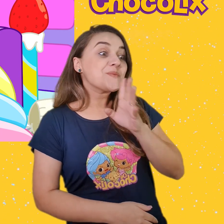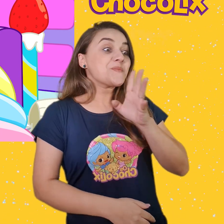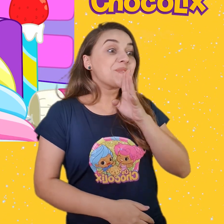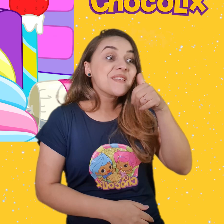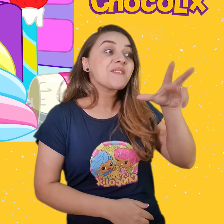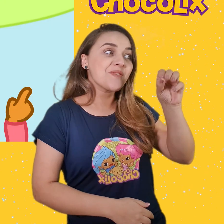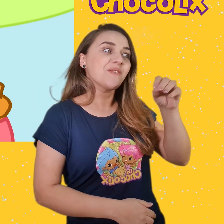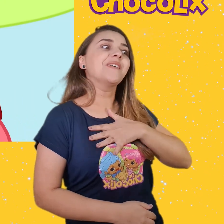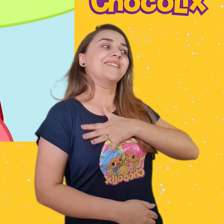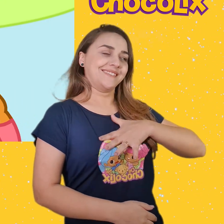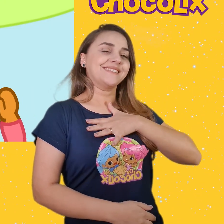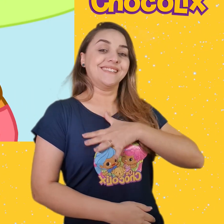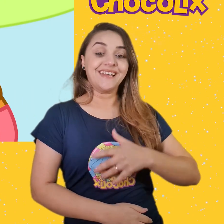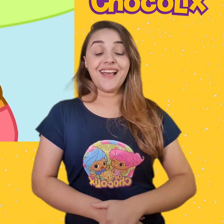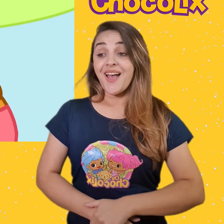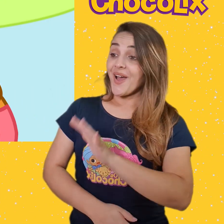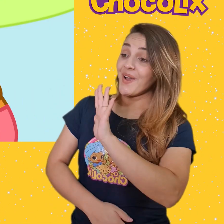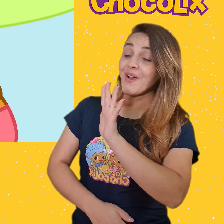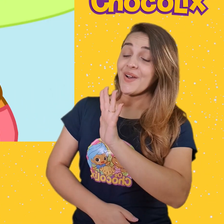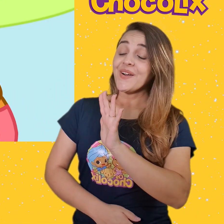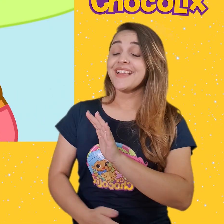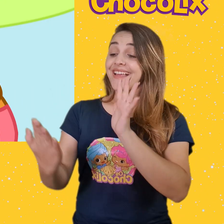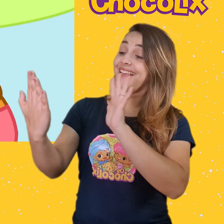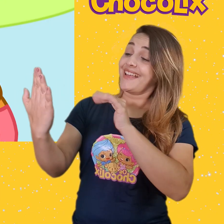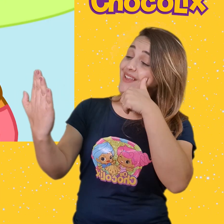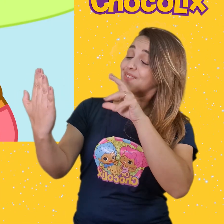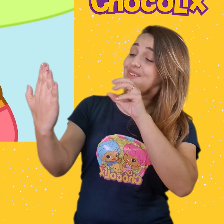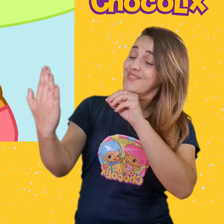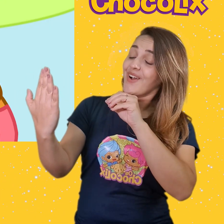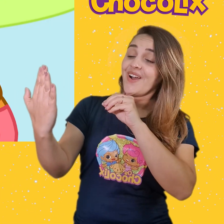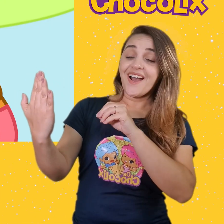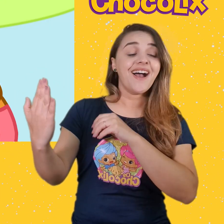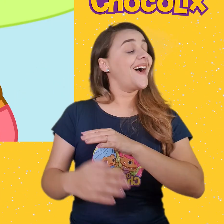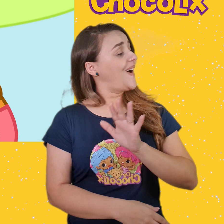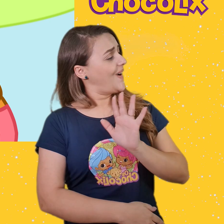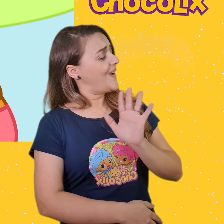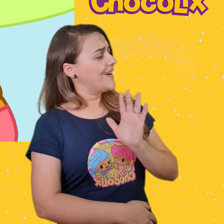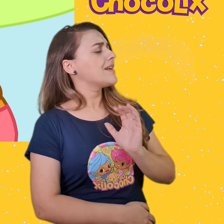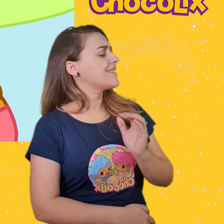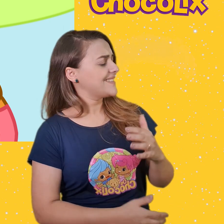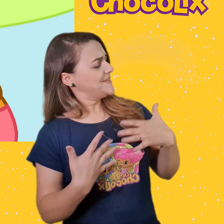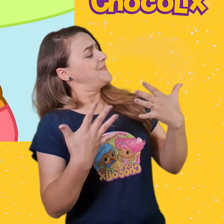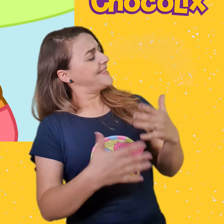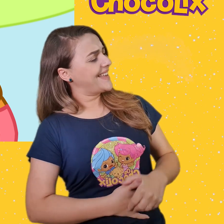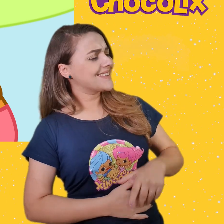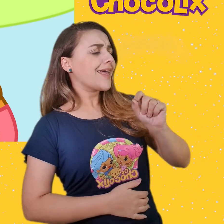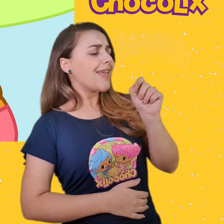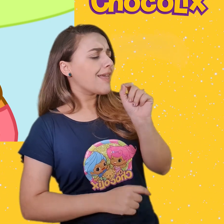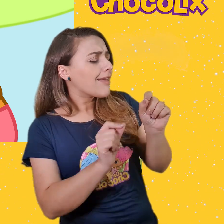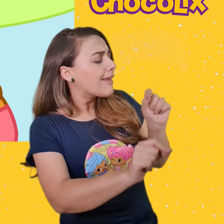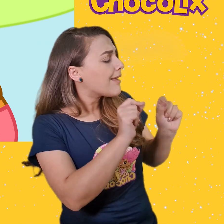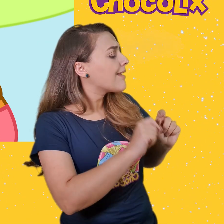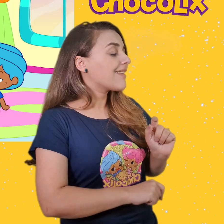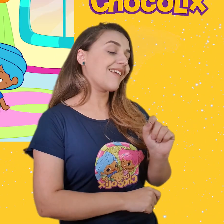A vovó. Oi, vovó! Oi! Que surpresa! Quem são esses meninos